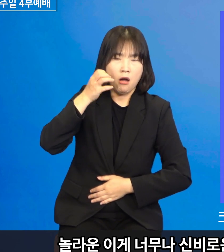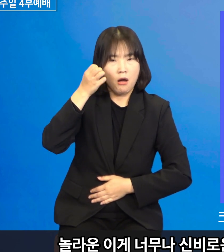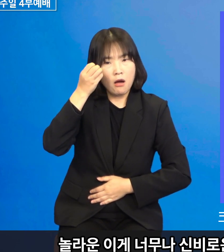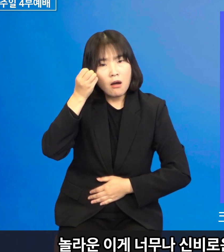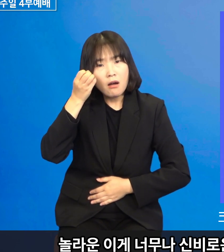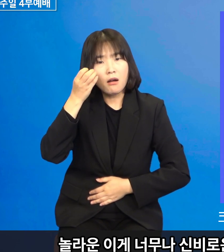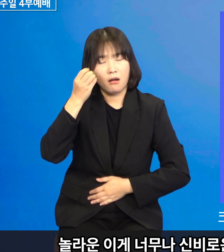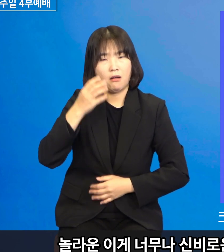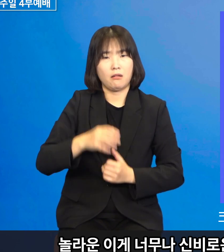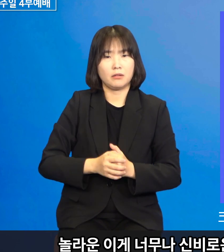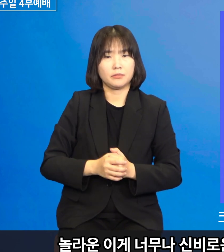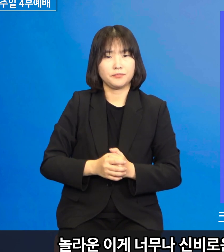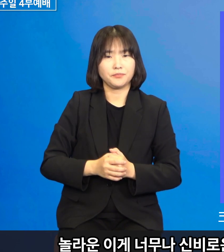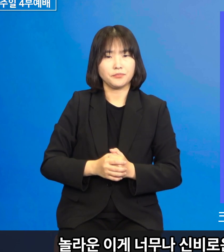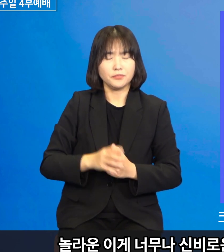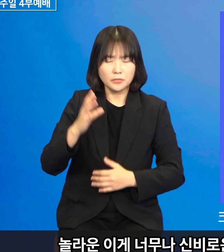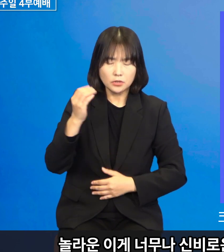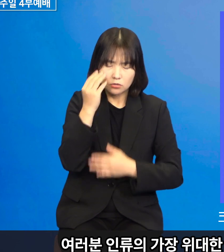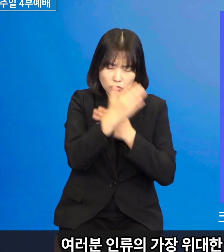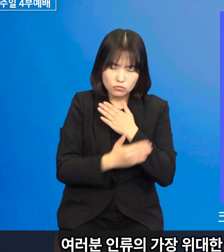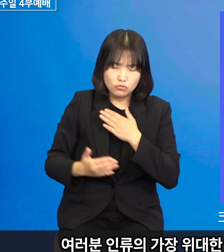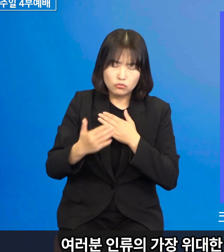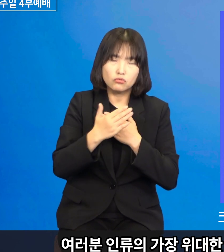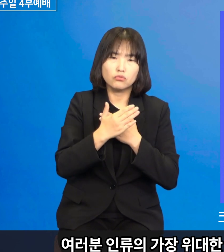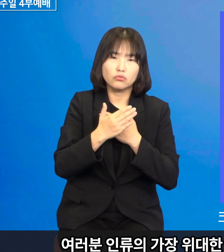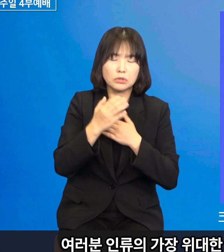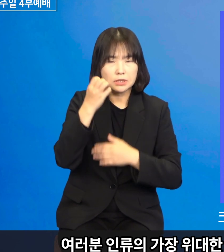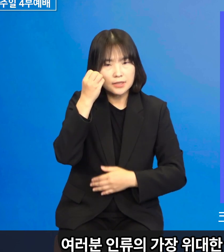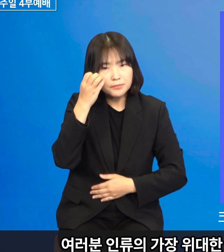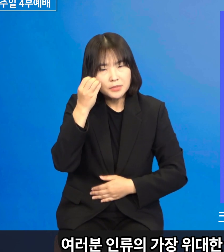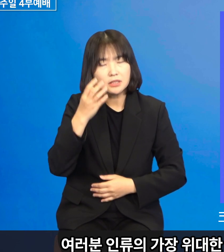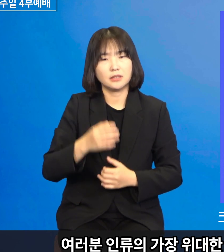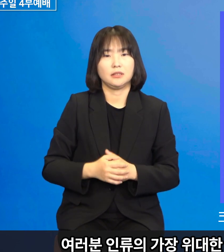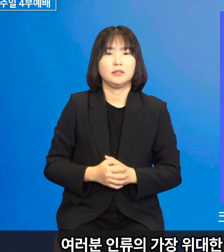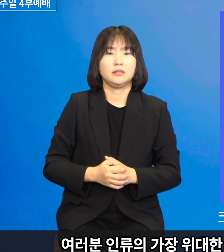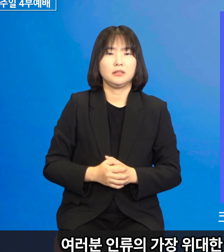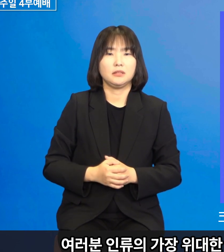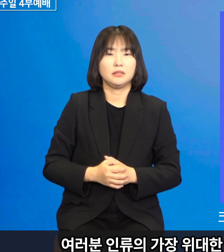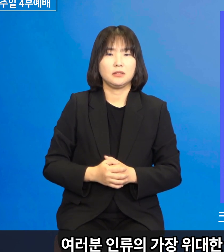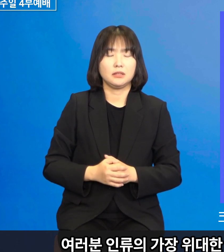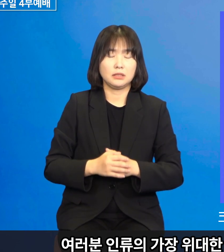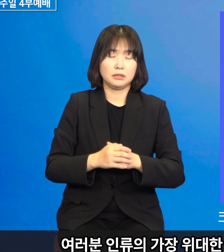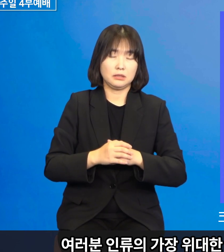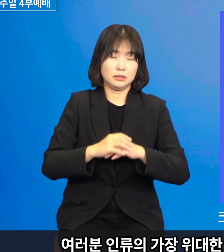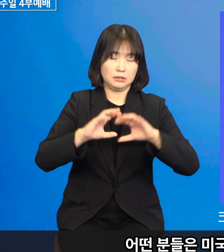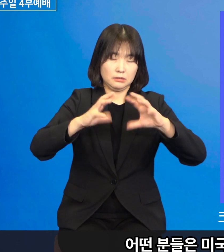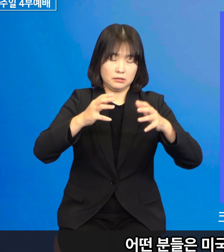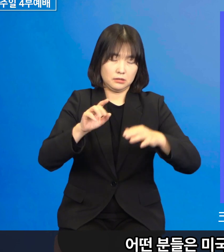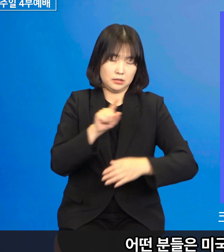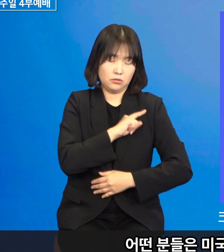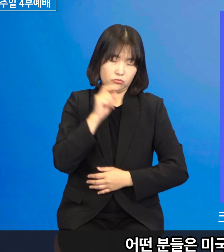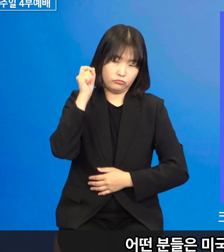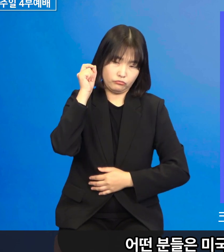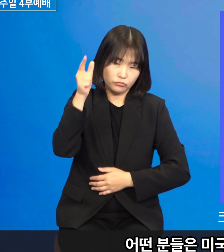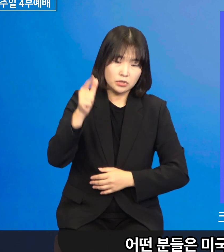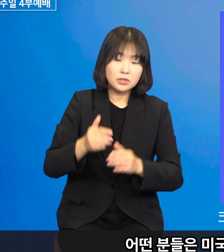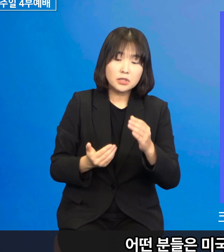것이죠. 성육신의 신비입니다. 여러분, 인류의 가장 위대한 사건이 뭐라고 생각하십니까? 어떤